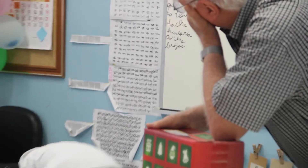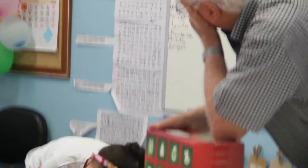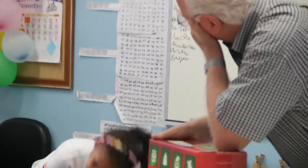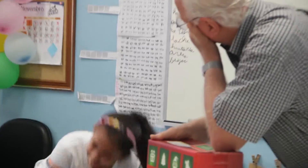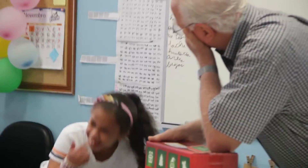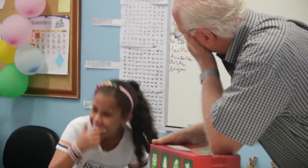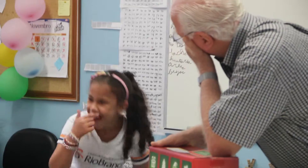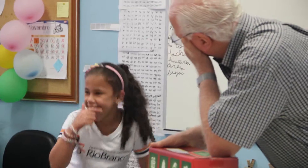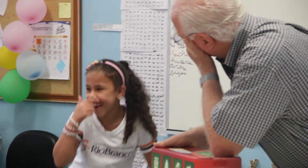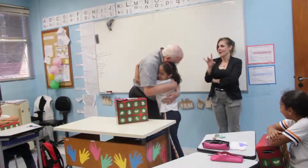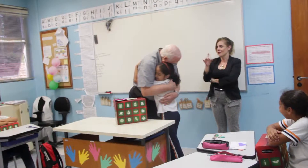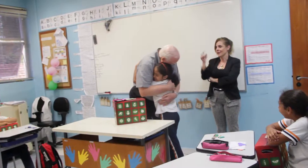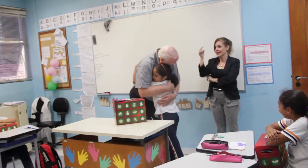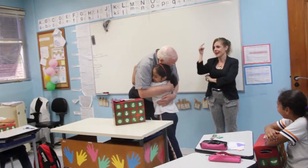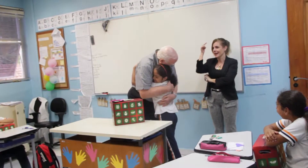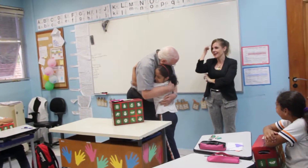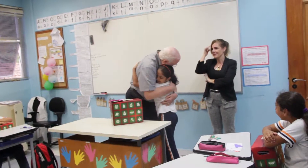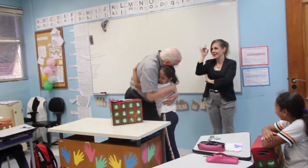Música